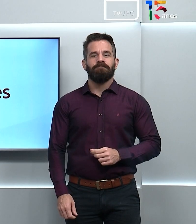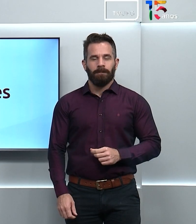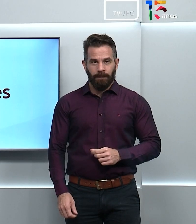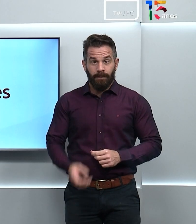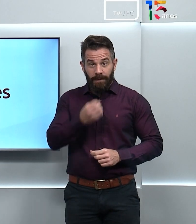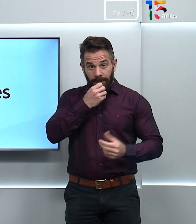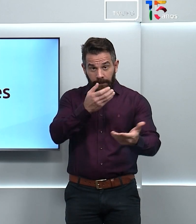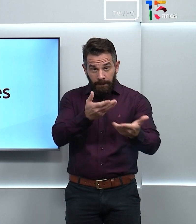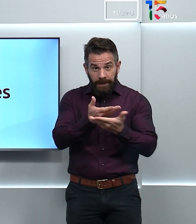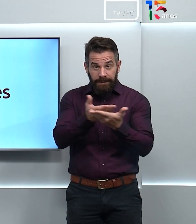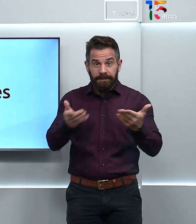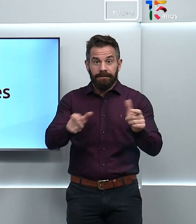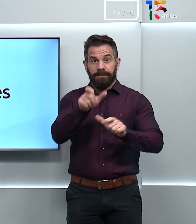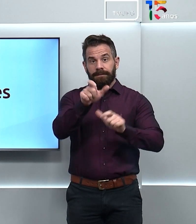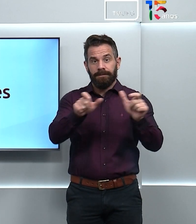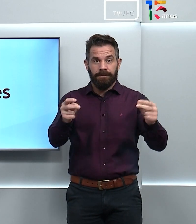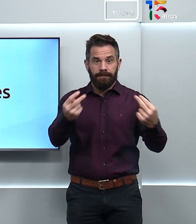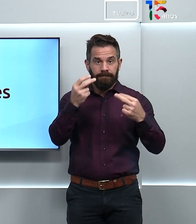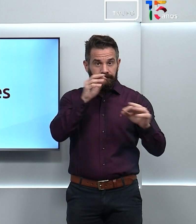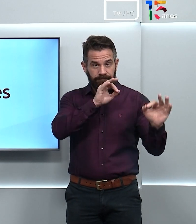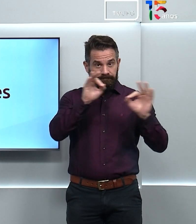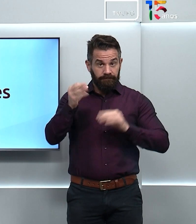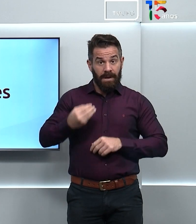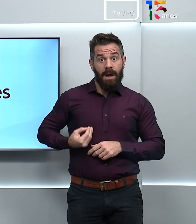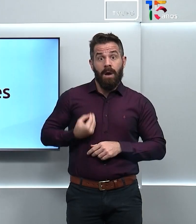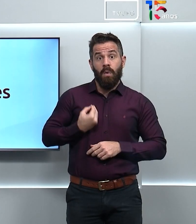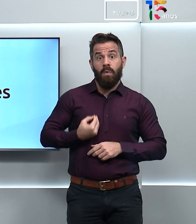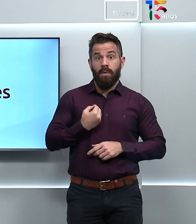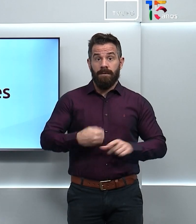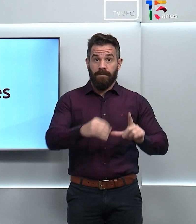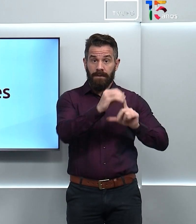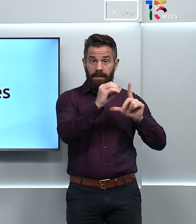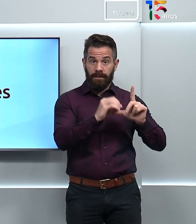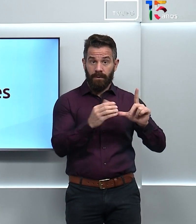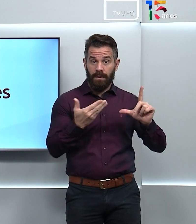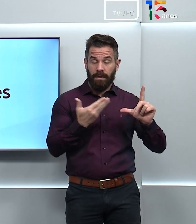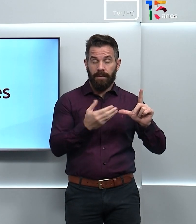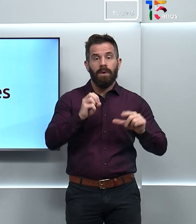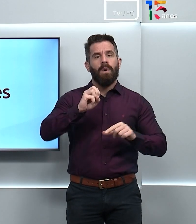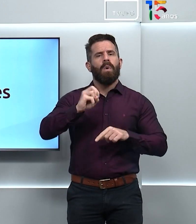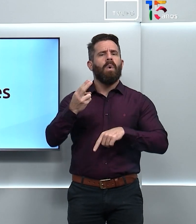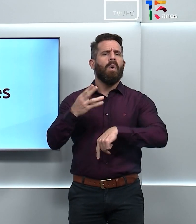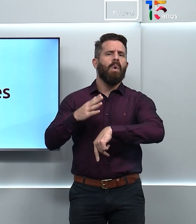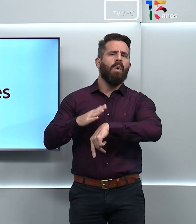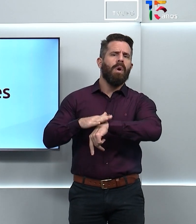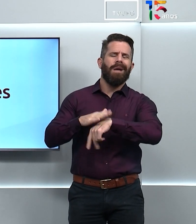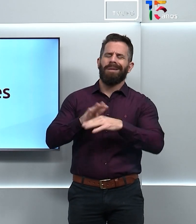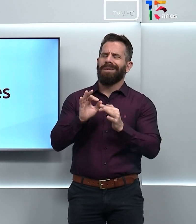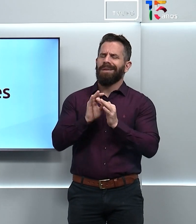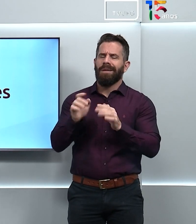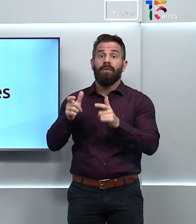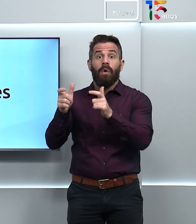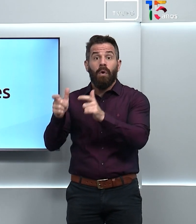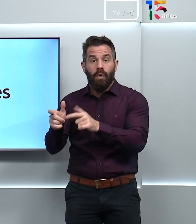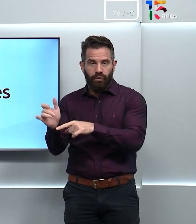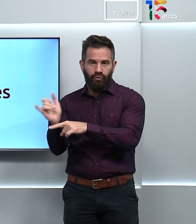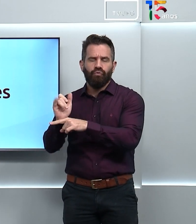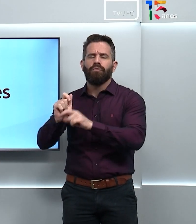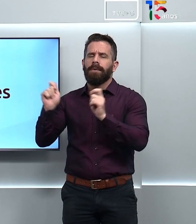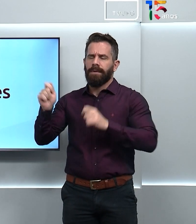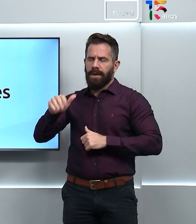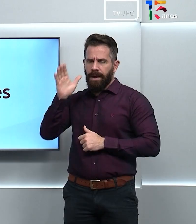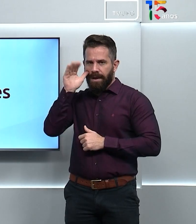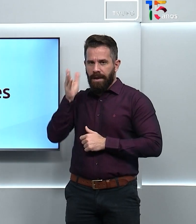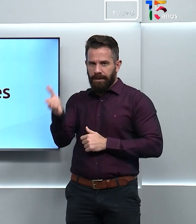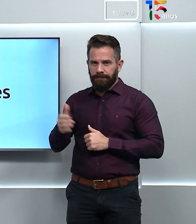Seja bem-vindo e bem-vinda você que nos assiste ao vivo pela TV UFG ou nos acompanha em qualquer dia e horário pelo nosso canal